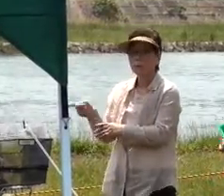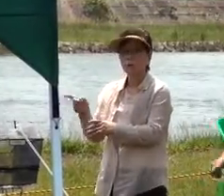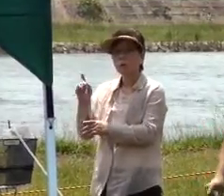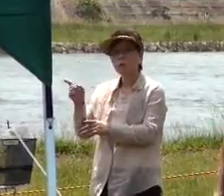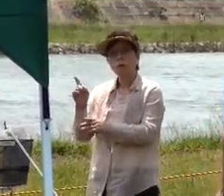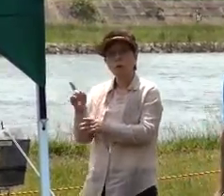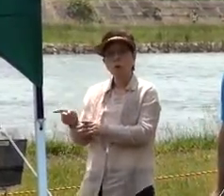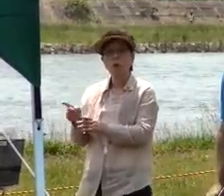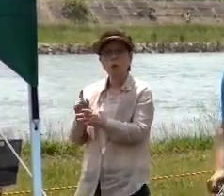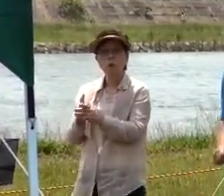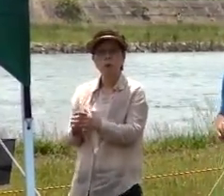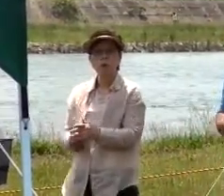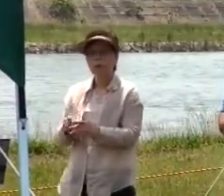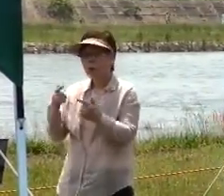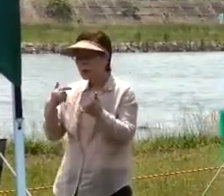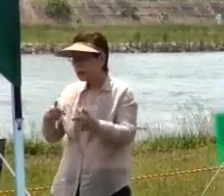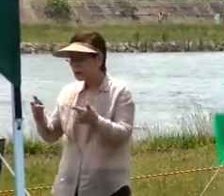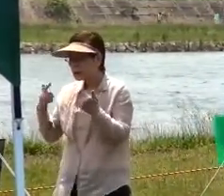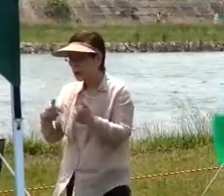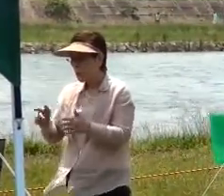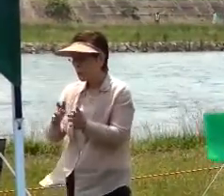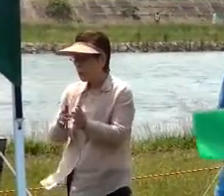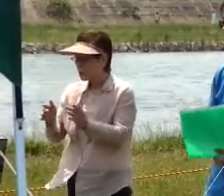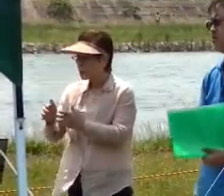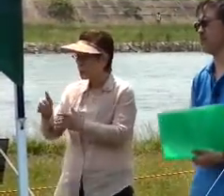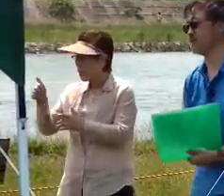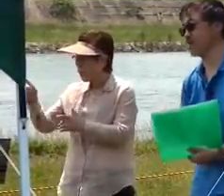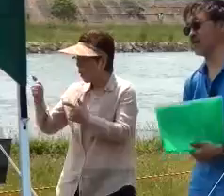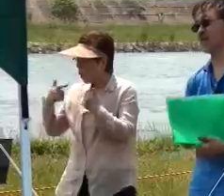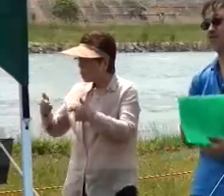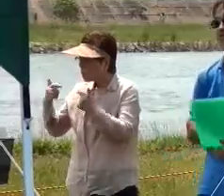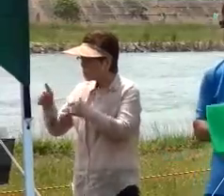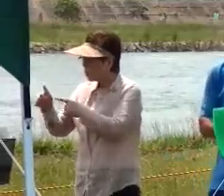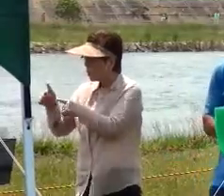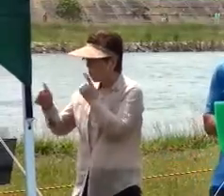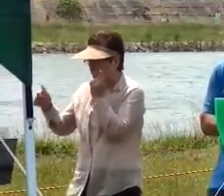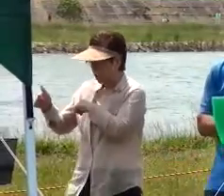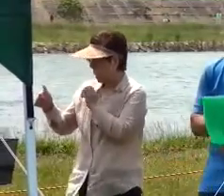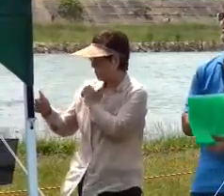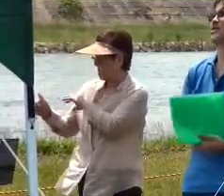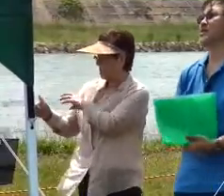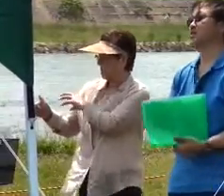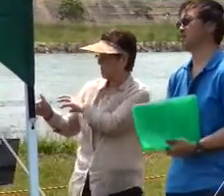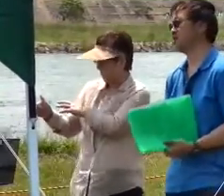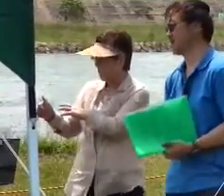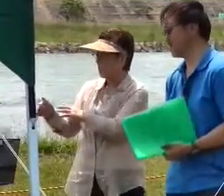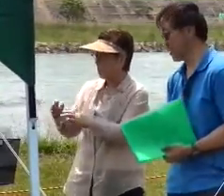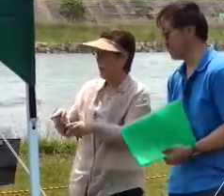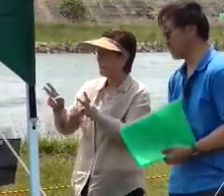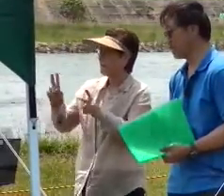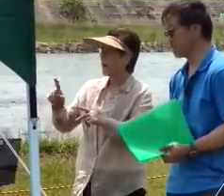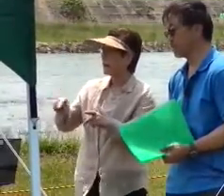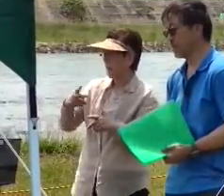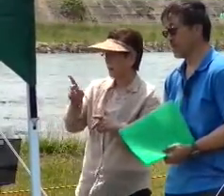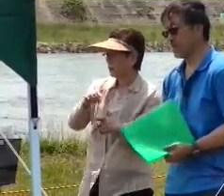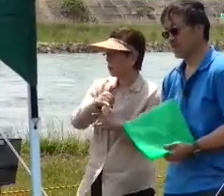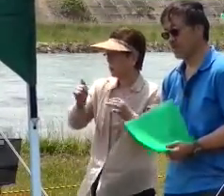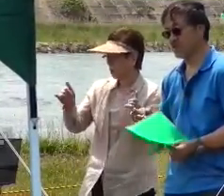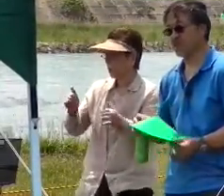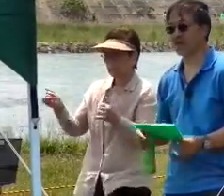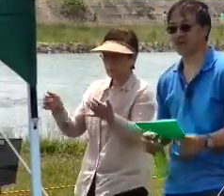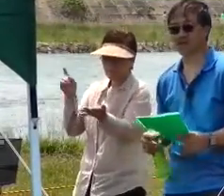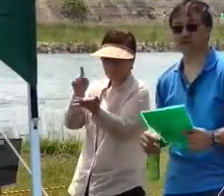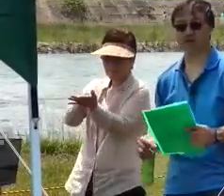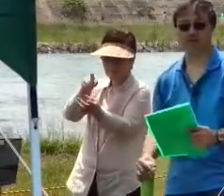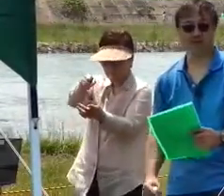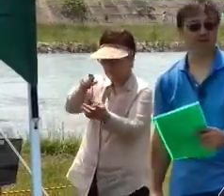それをいつもイエス様の悪口を言っているファリサイ派の人たちに指摘されて、